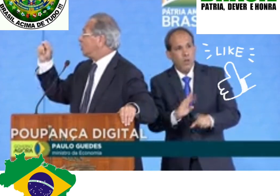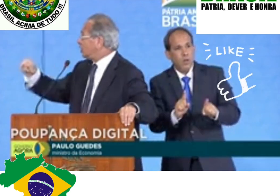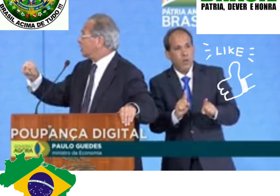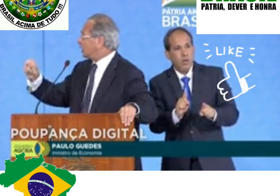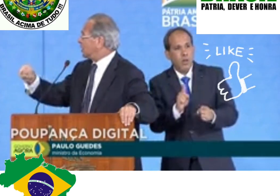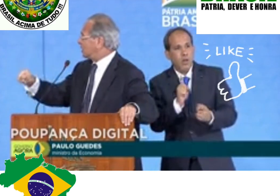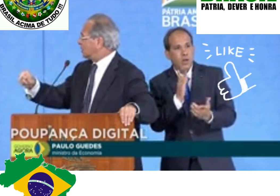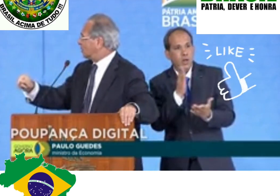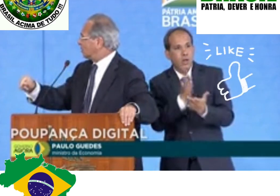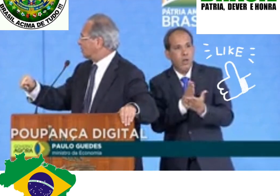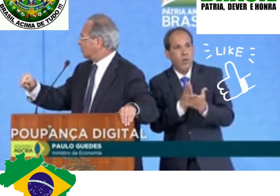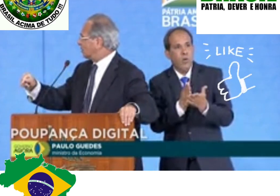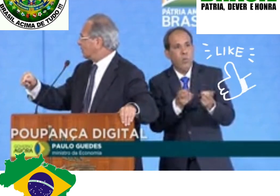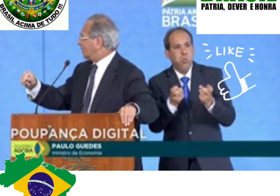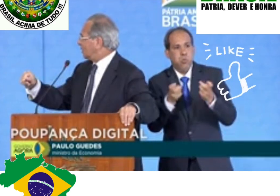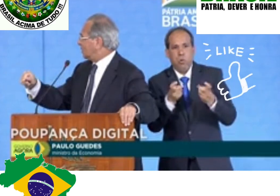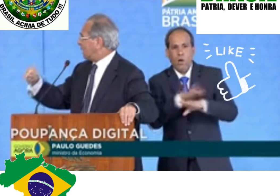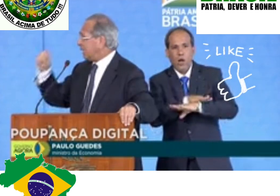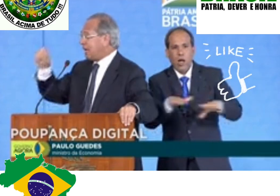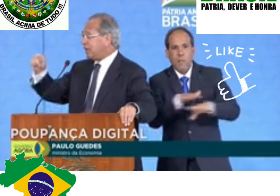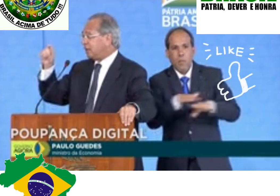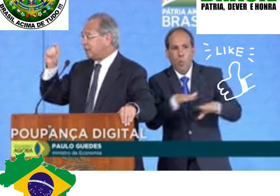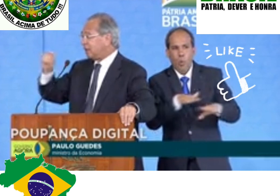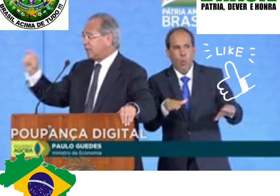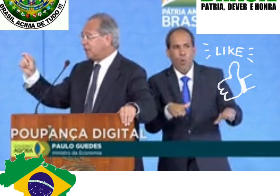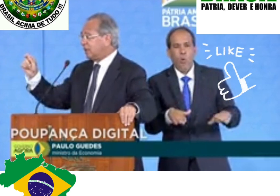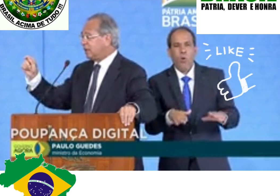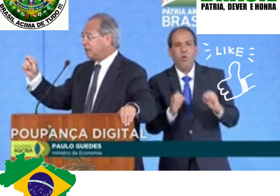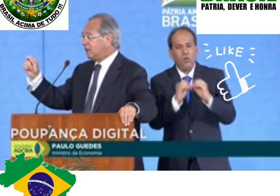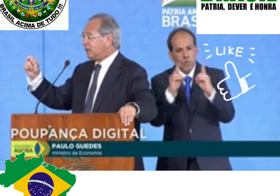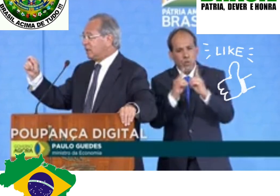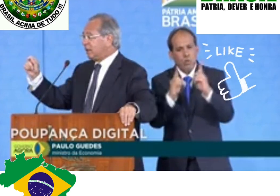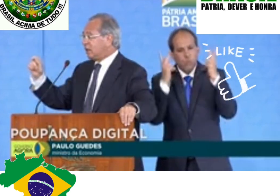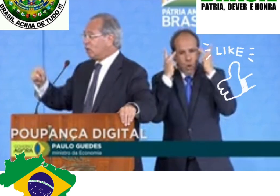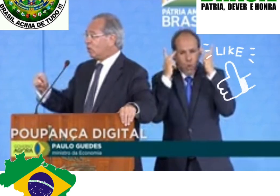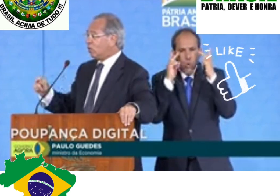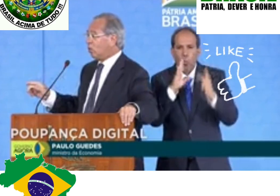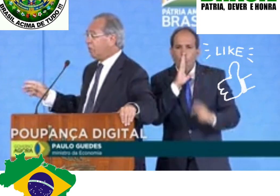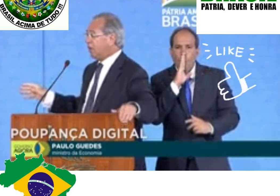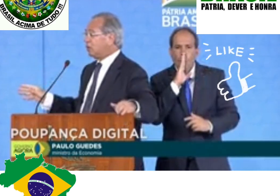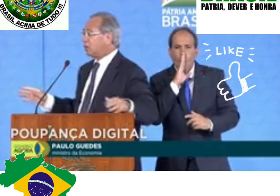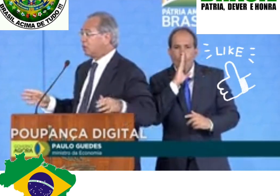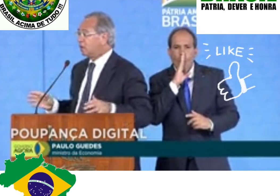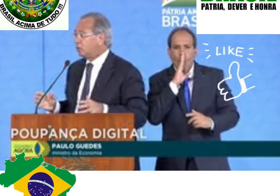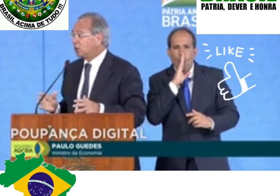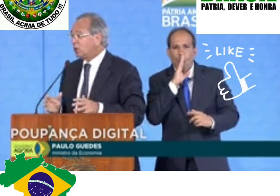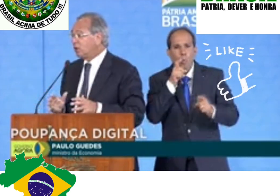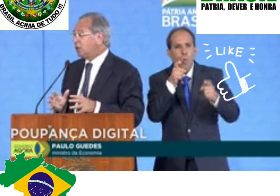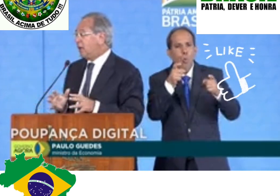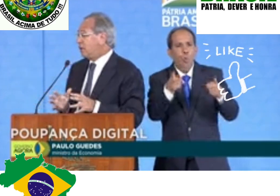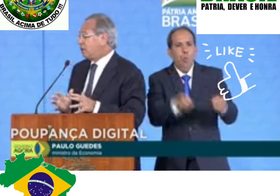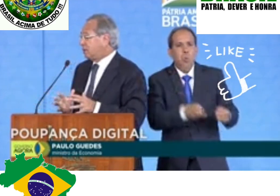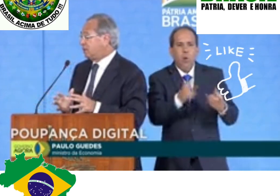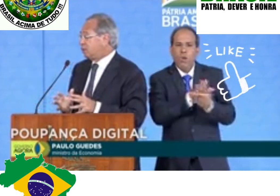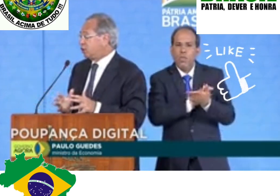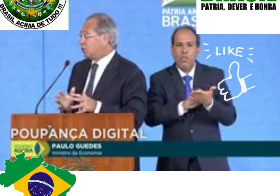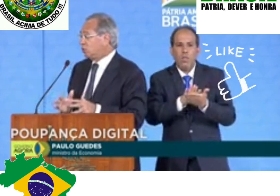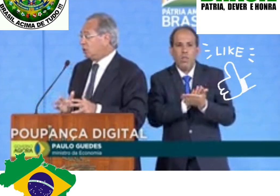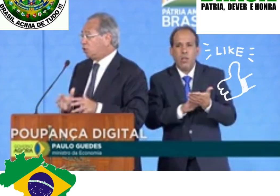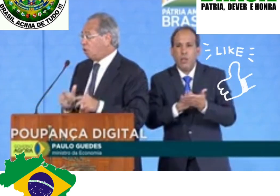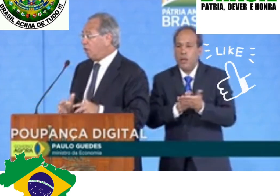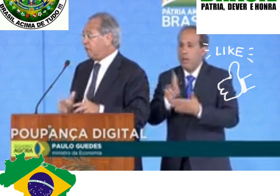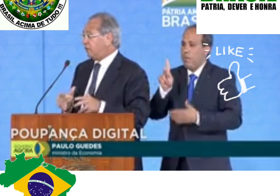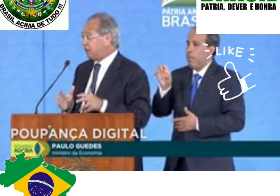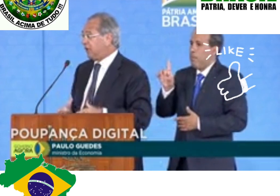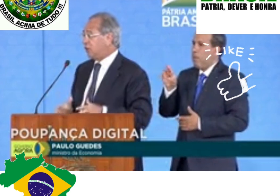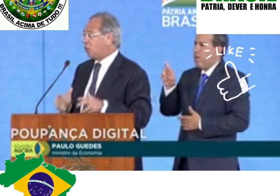e digitalização. Está lá na Secretaria. Então, o Pedro, um extraordinário